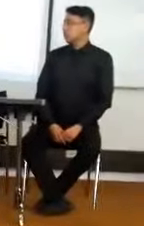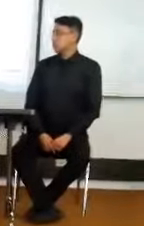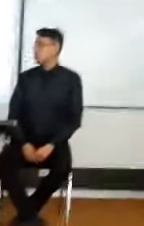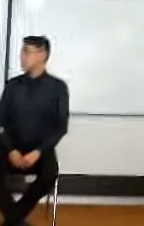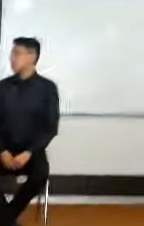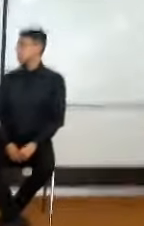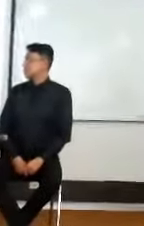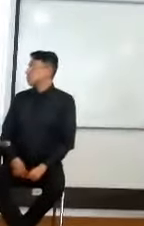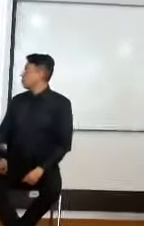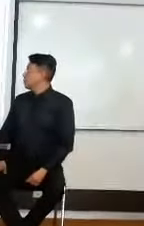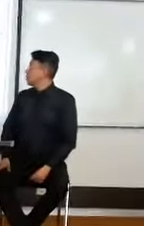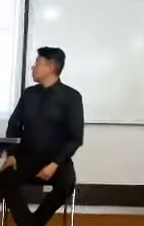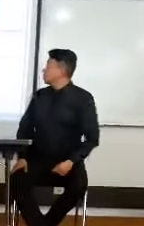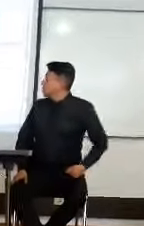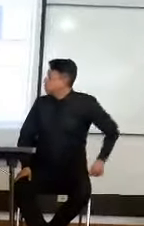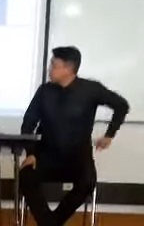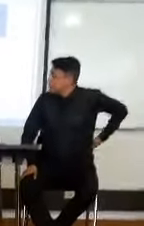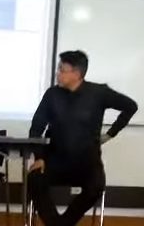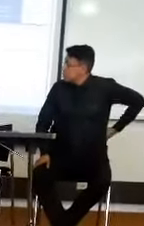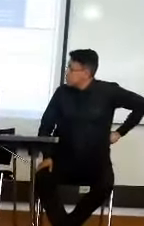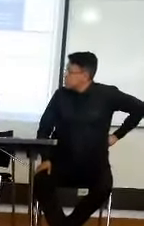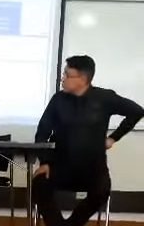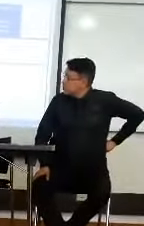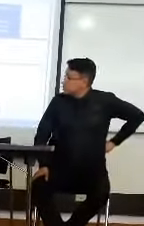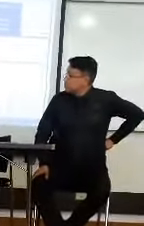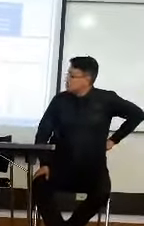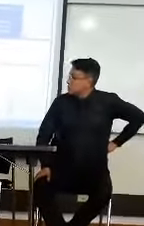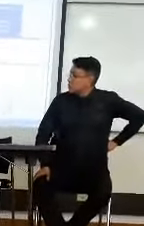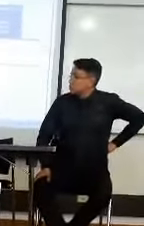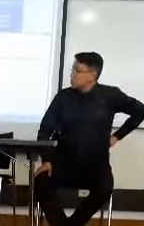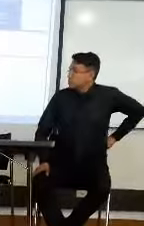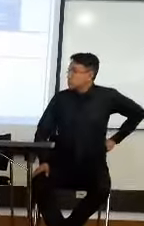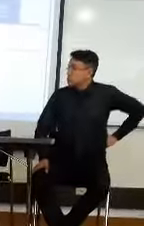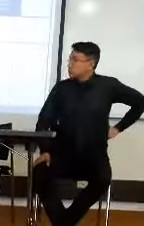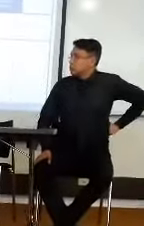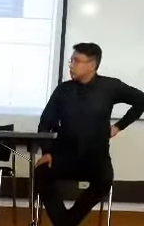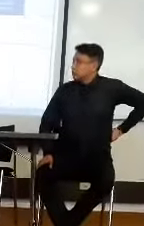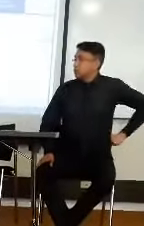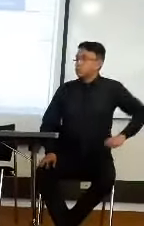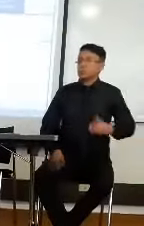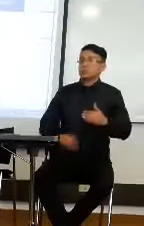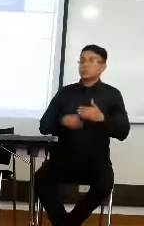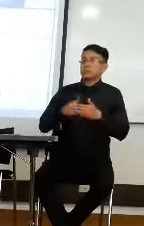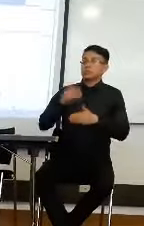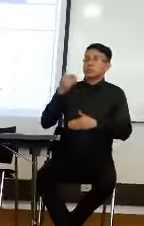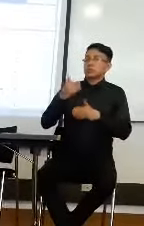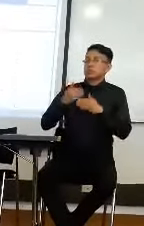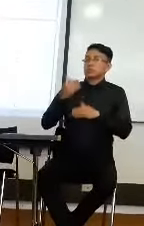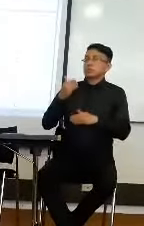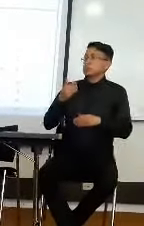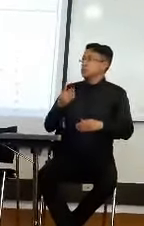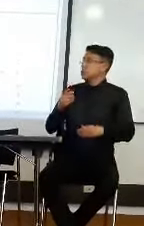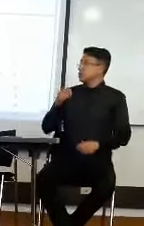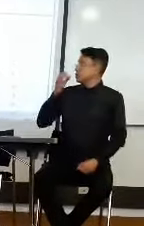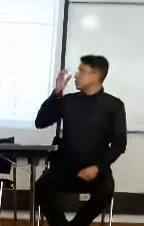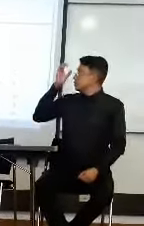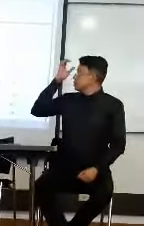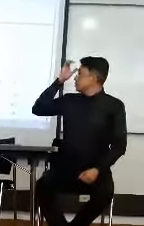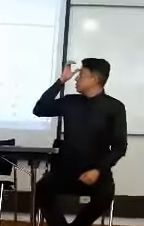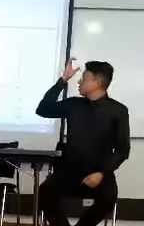Se las voy a mostrar desde acá un poco. La herramienta se parte inicialmente de unos